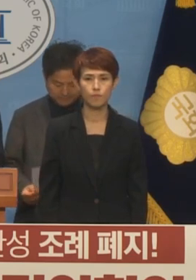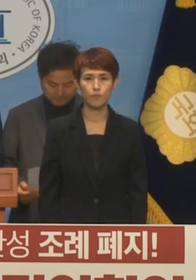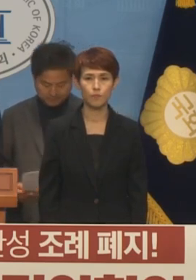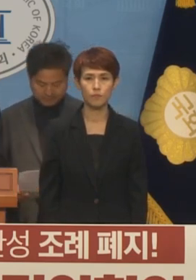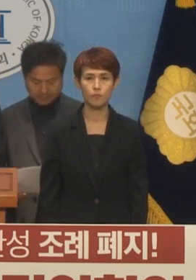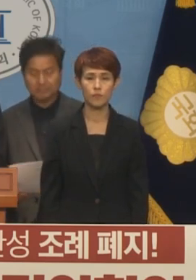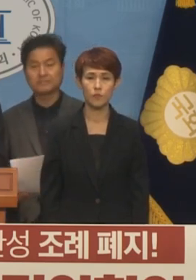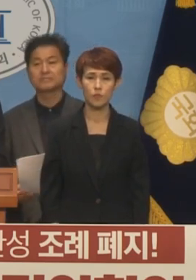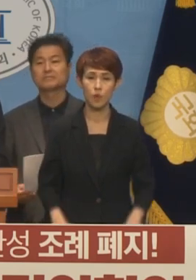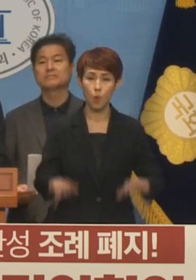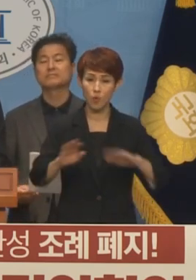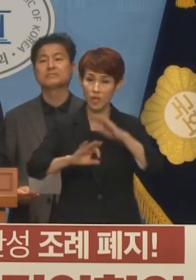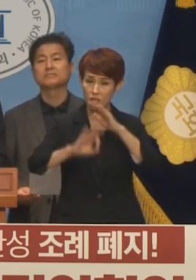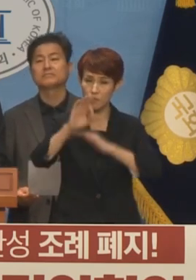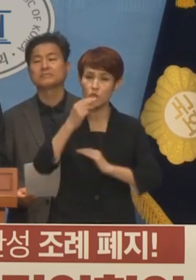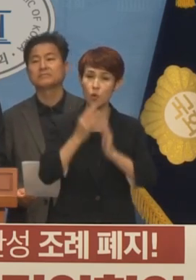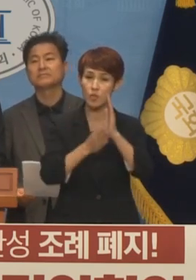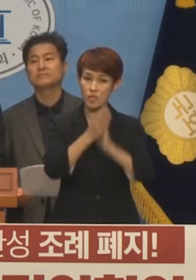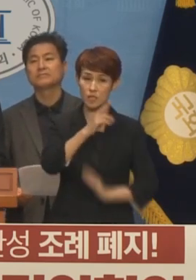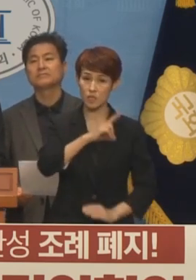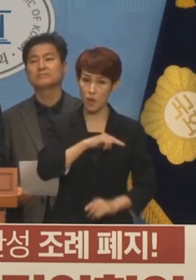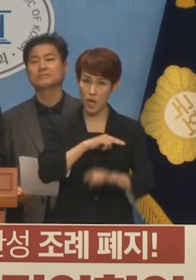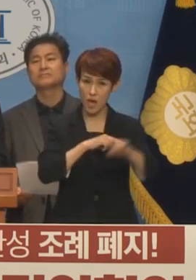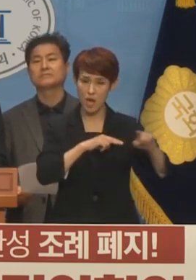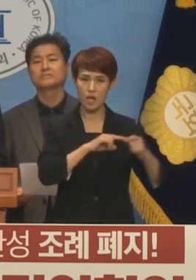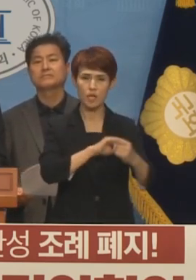뿐만 아니라 오늘 오전 서울시 의회